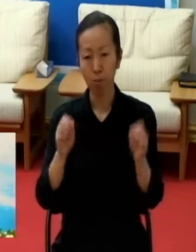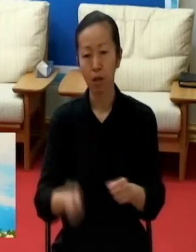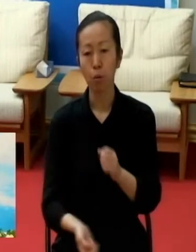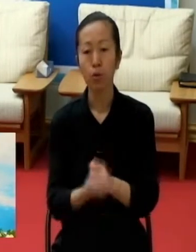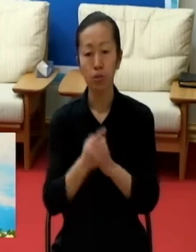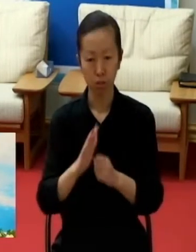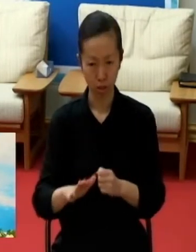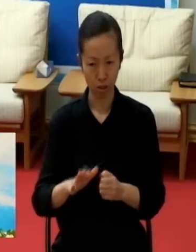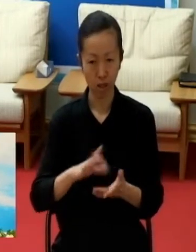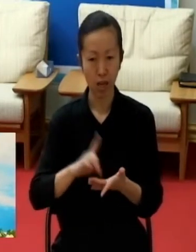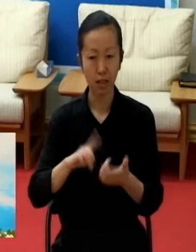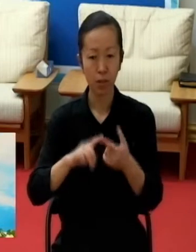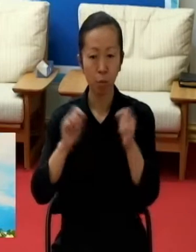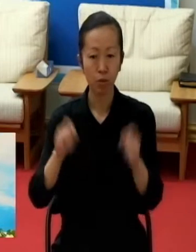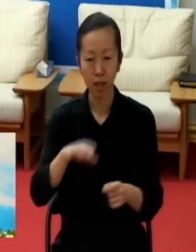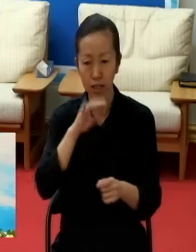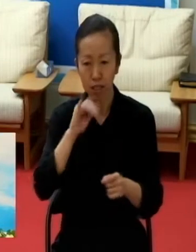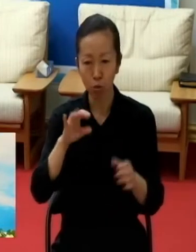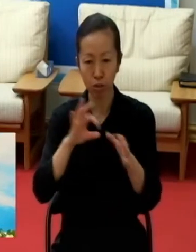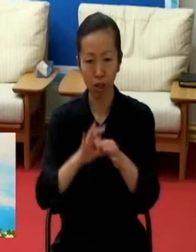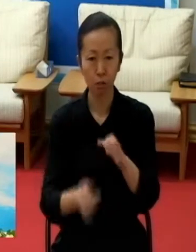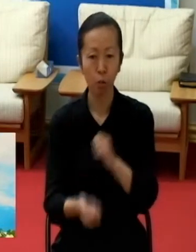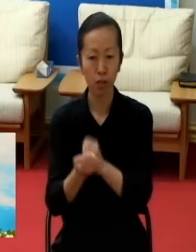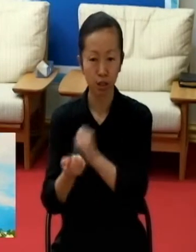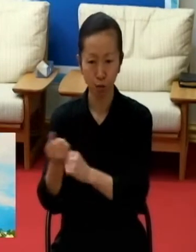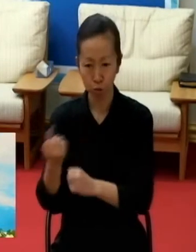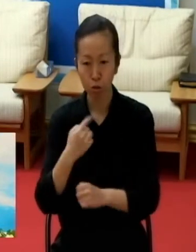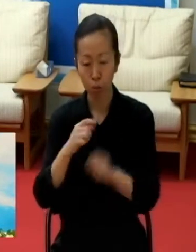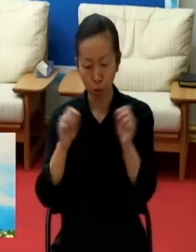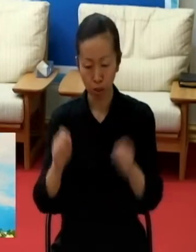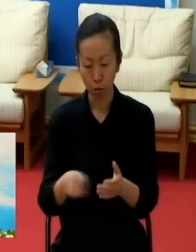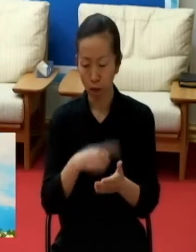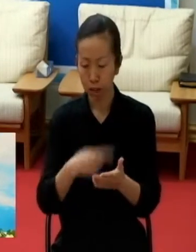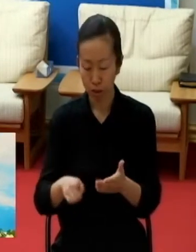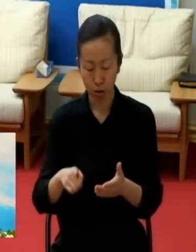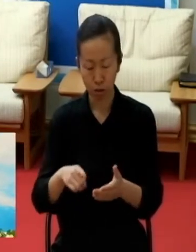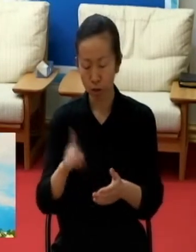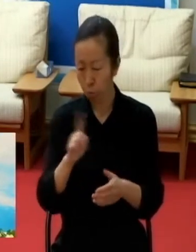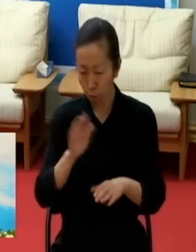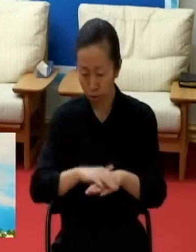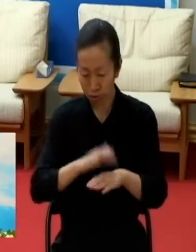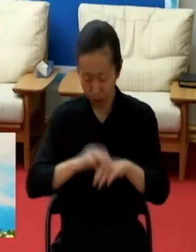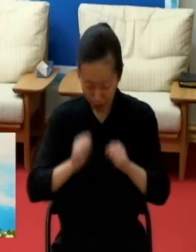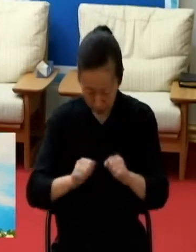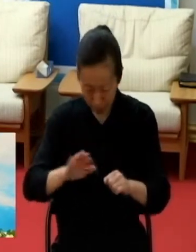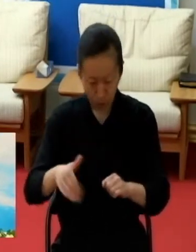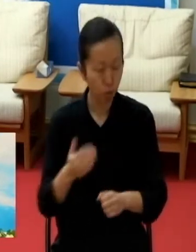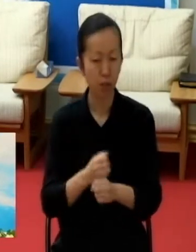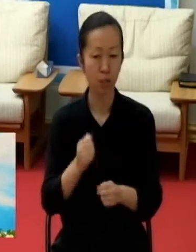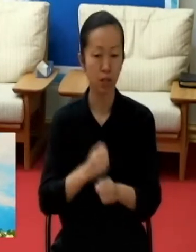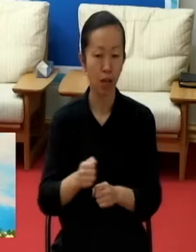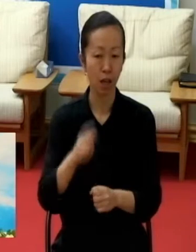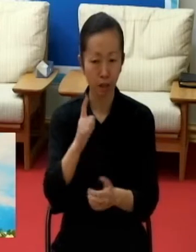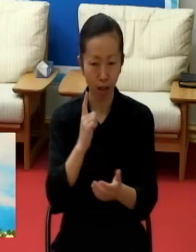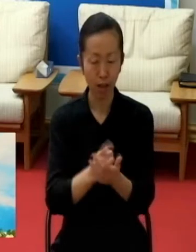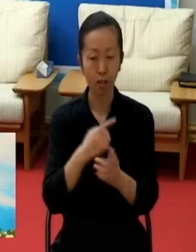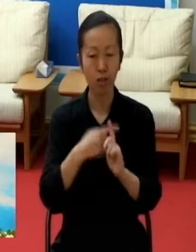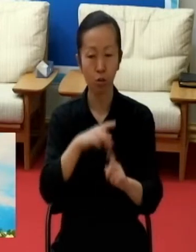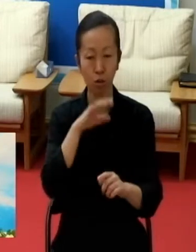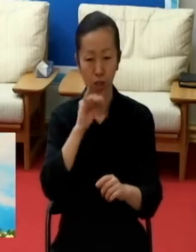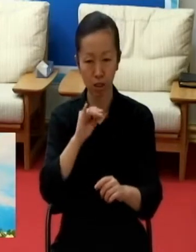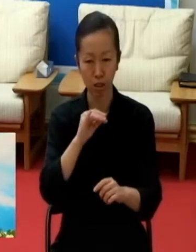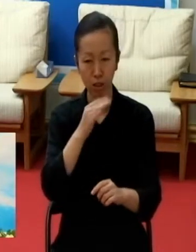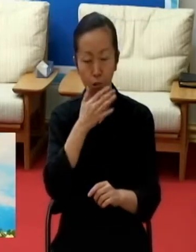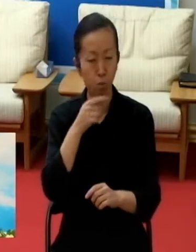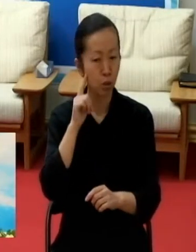解決することはできない 그리고 ということで 오직 す。 그리스도의 피, 복음의 피만이 우리 인생의 영적 문제를 해결한다는 거예요. それはただキリストの血、福